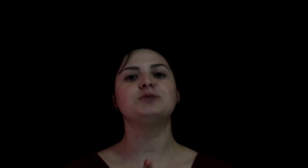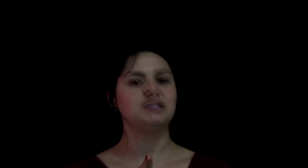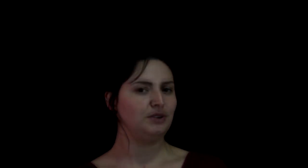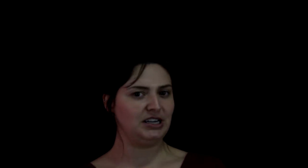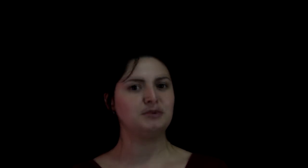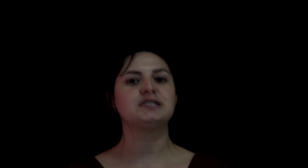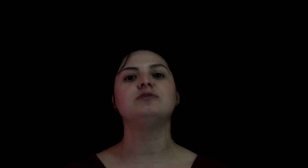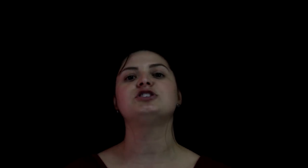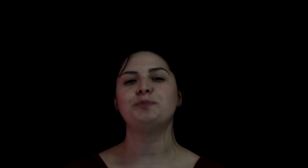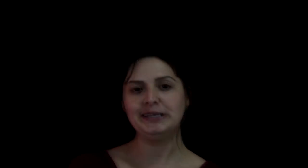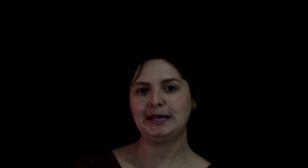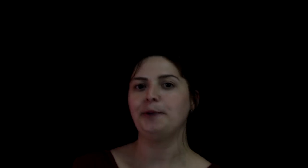situação em Libras que eu vou te passar.